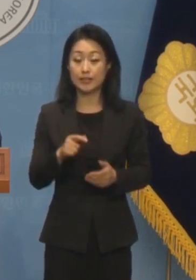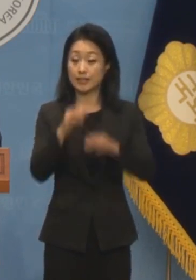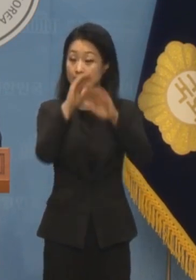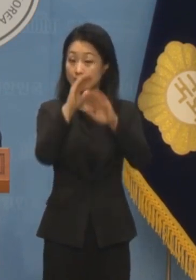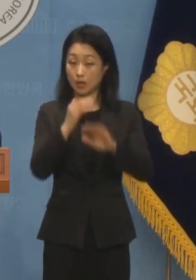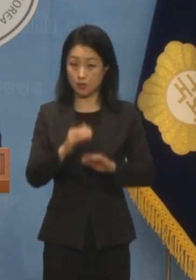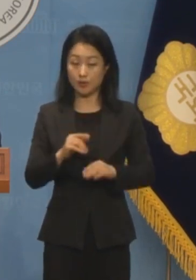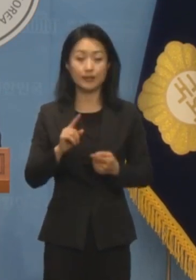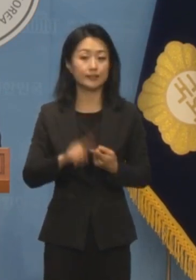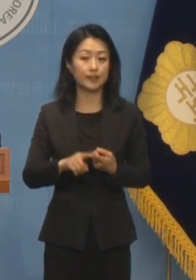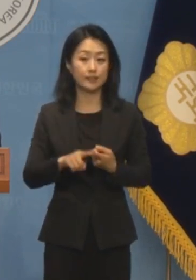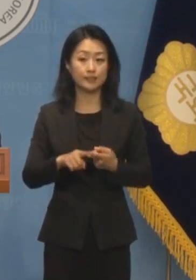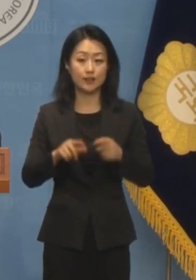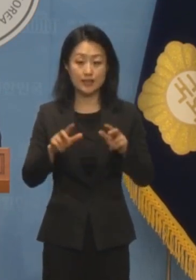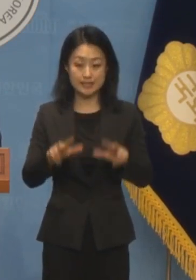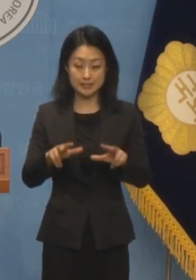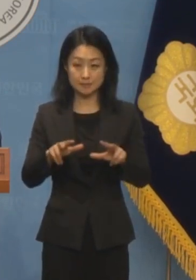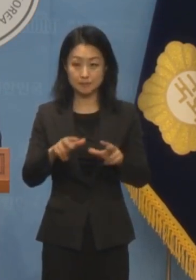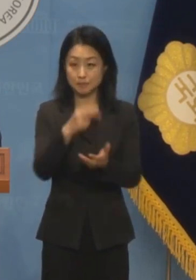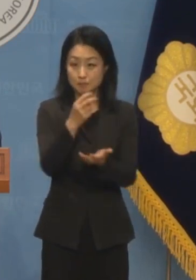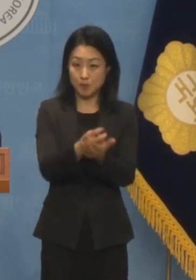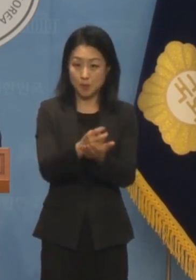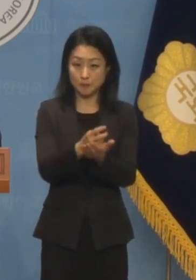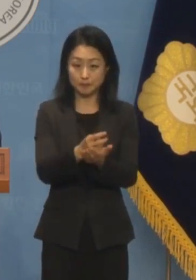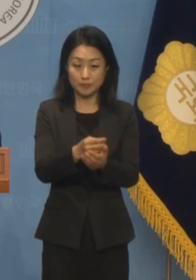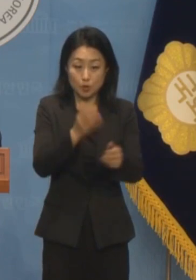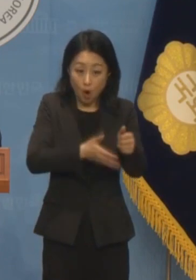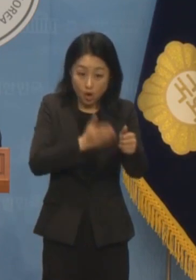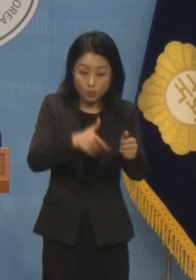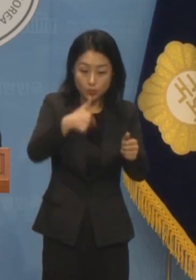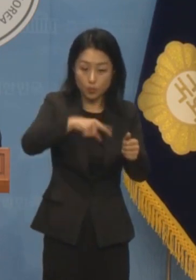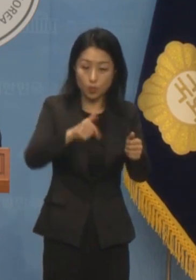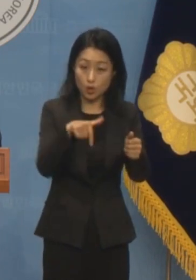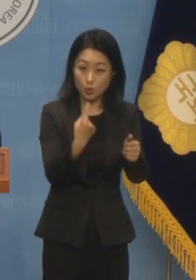내용에 가까운 현행 규정을 의무 규정으로